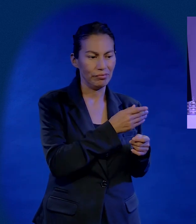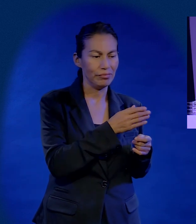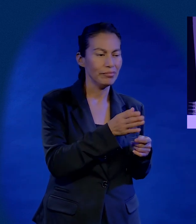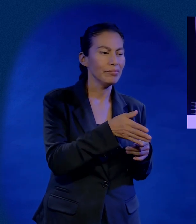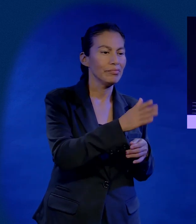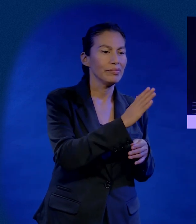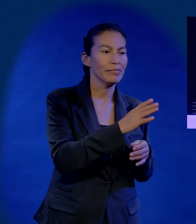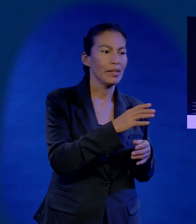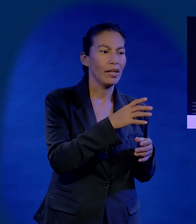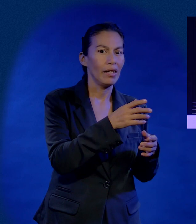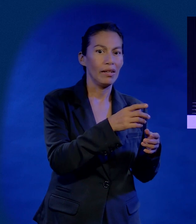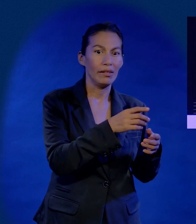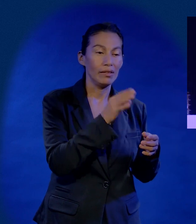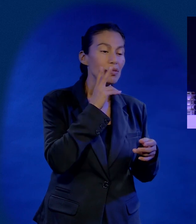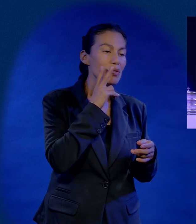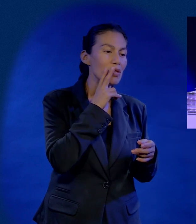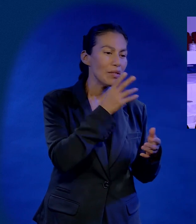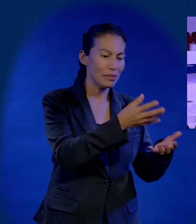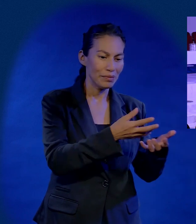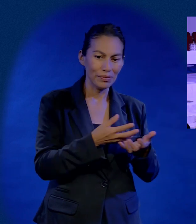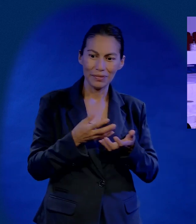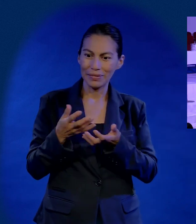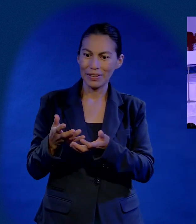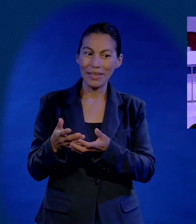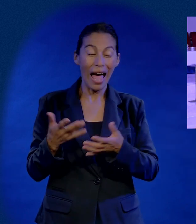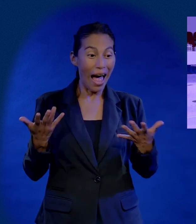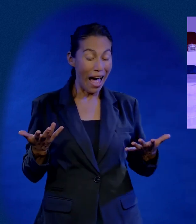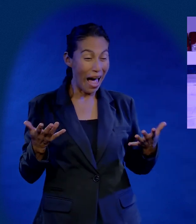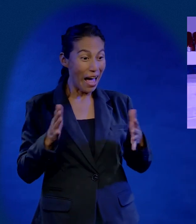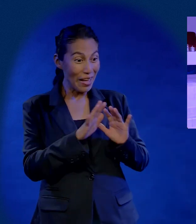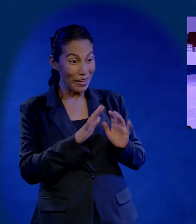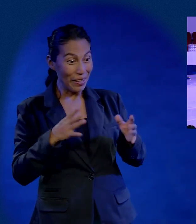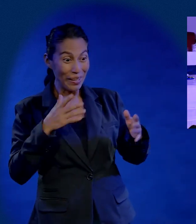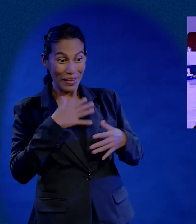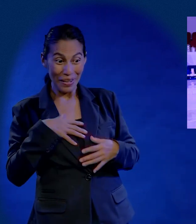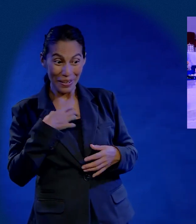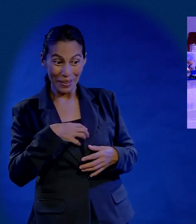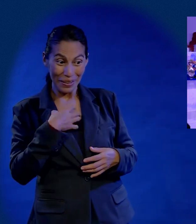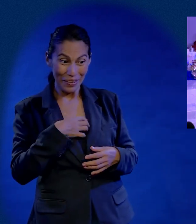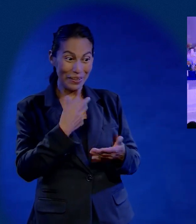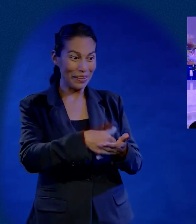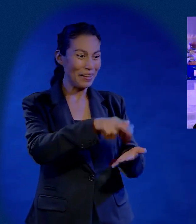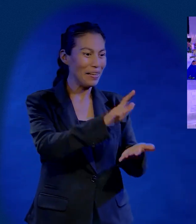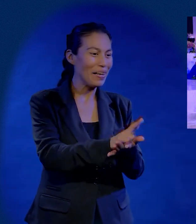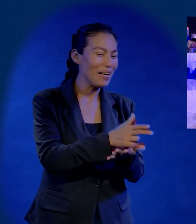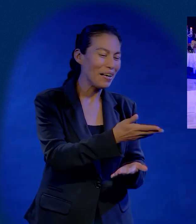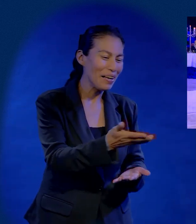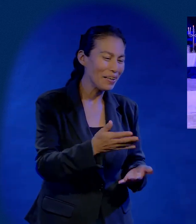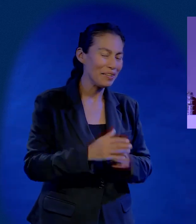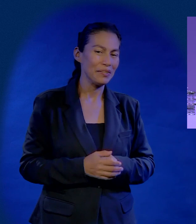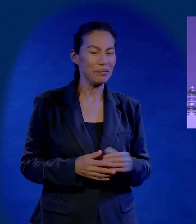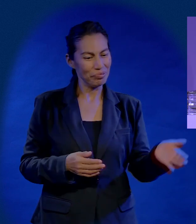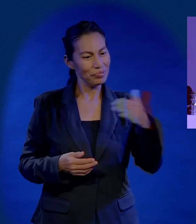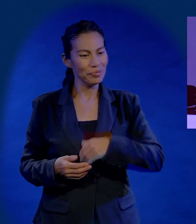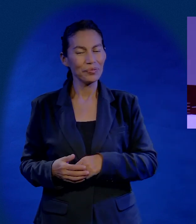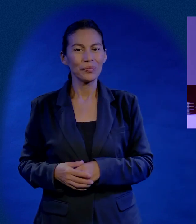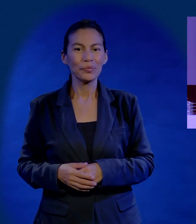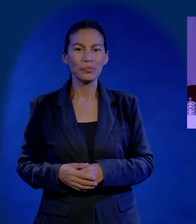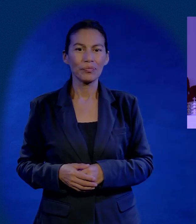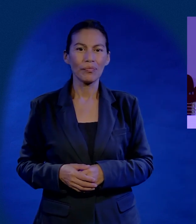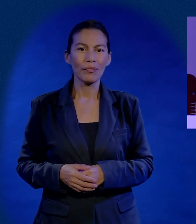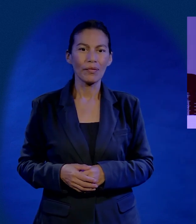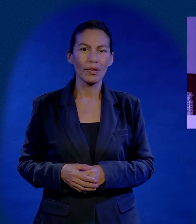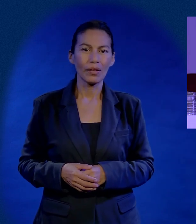fácil. Entré, traje los cigarros y los entregué al grupo. ¡Luisito, eres un héroe!, me dijeron. ¡Vámonos,